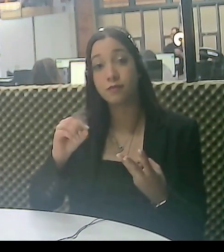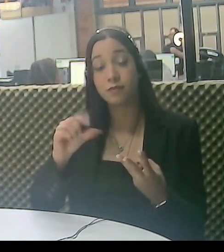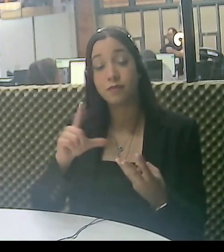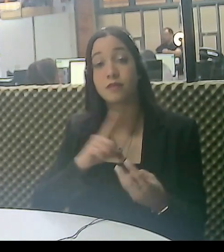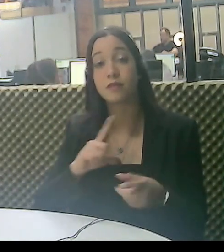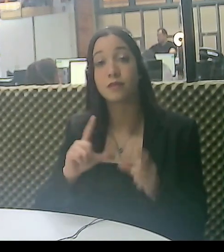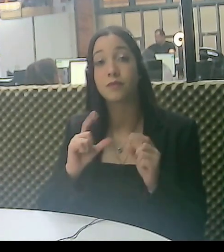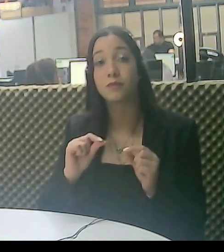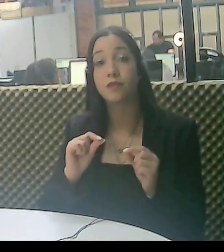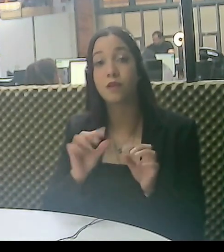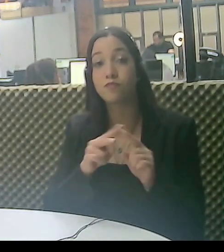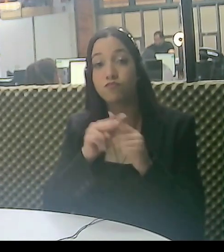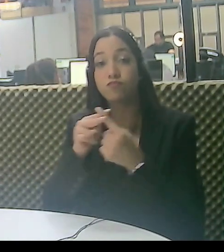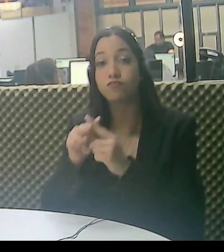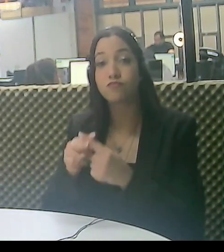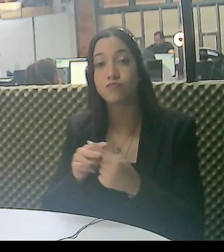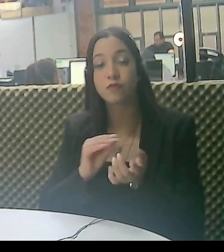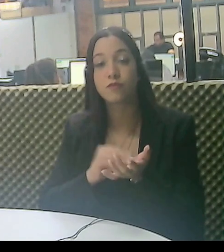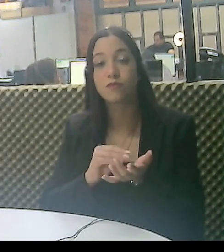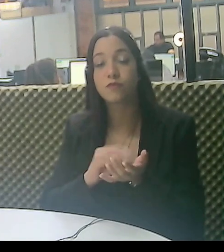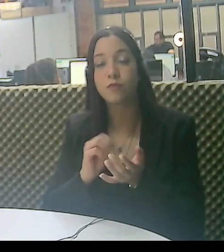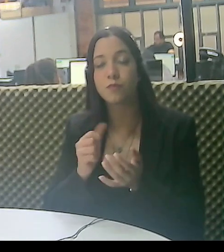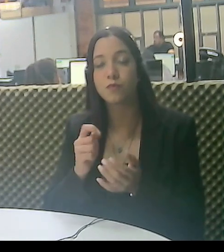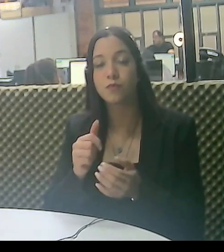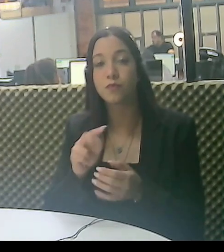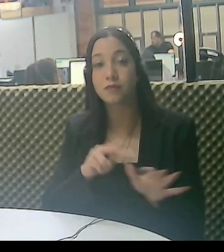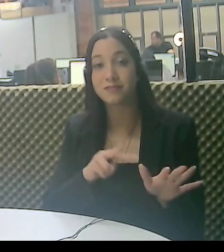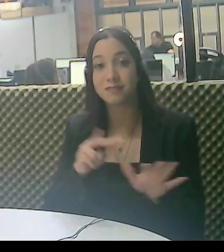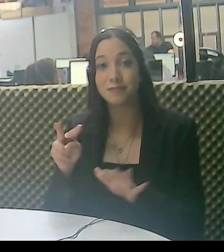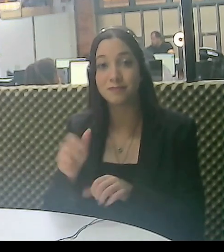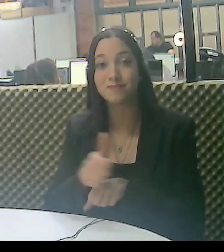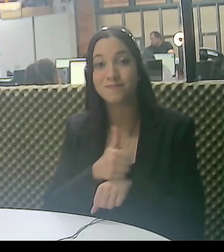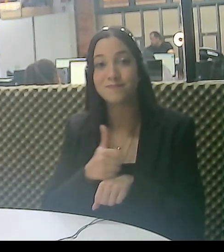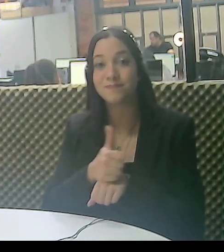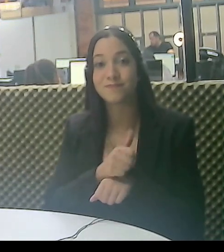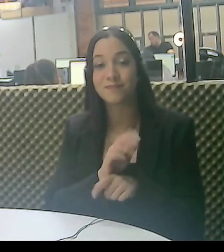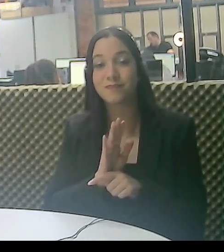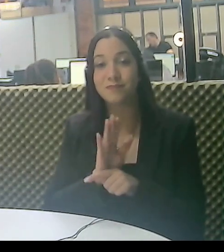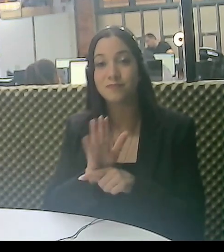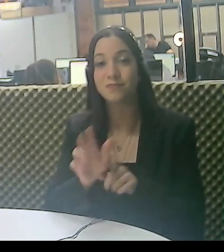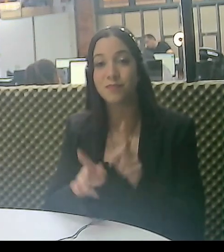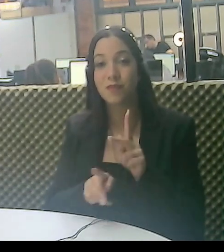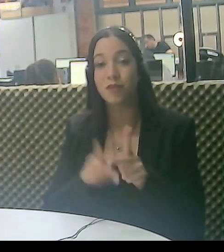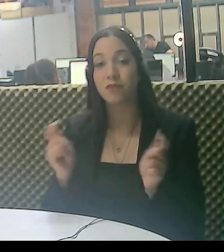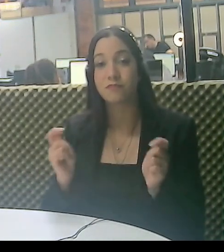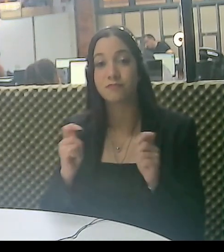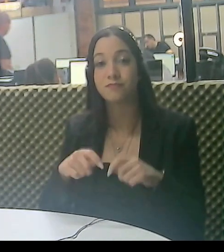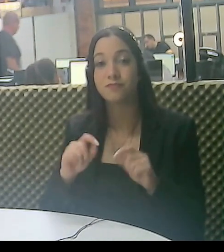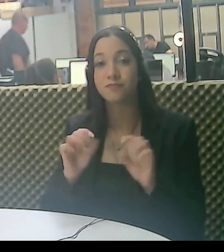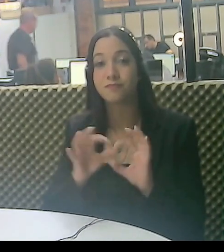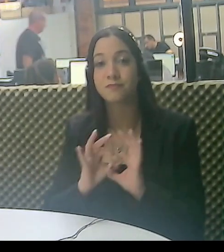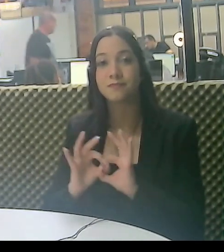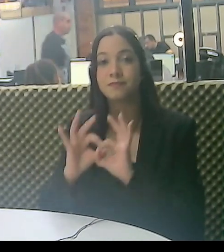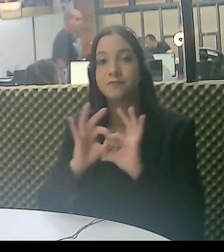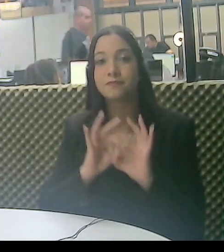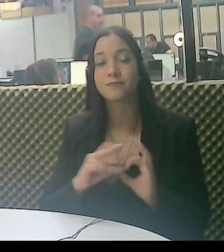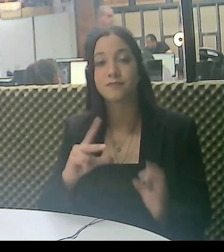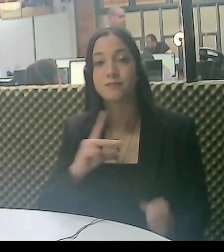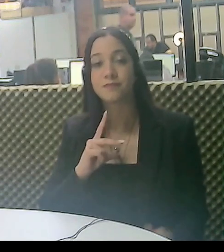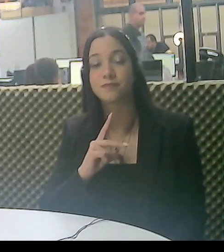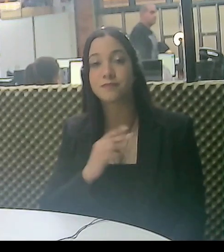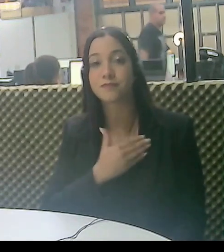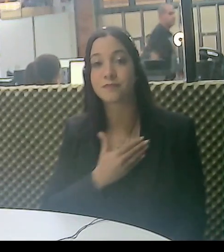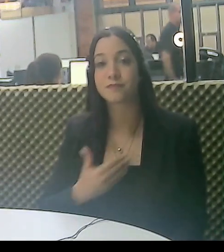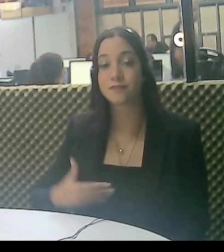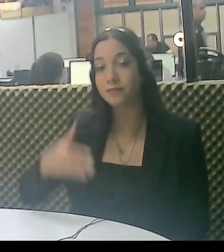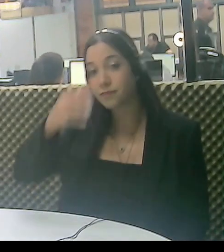recebendo os últimos reparos nesta semana. A melhoria para a população está sendo possível graças à parceria público-privada firmada